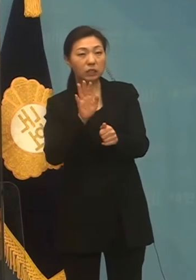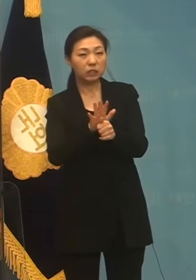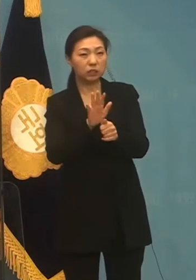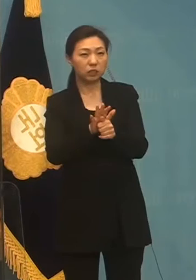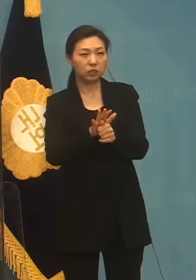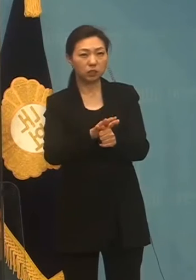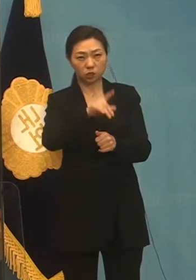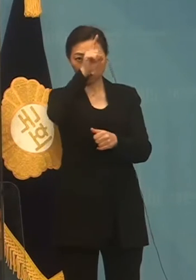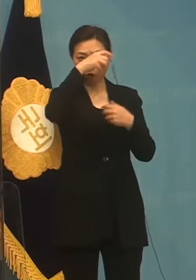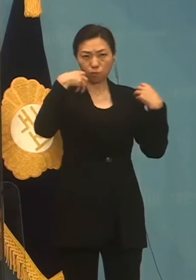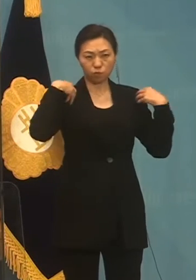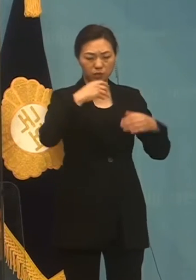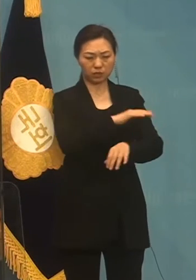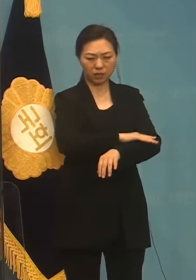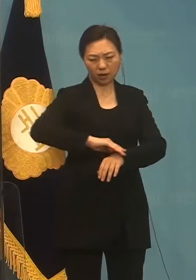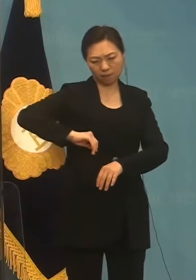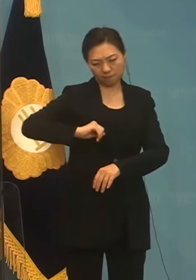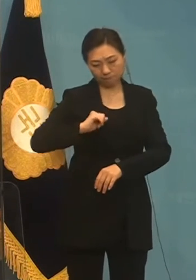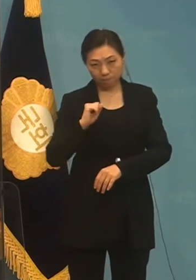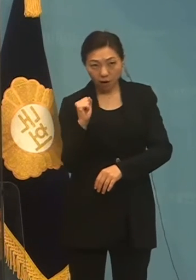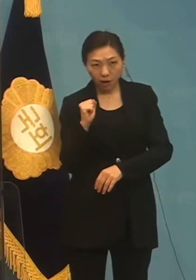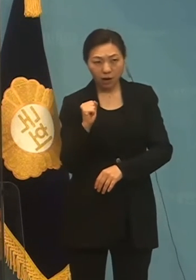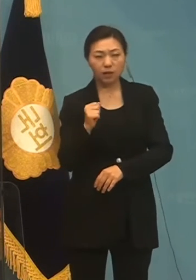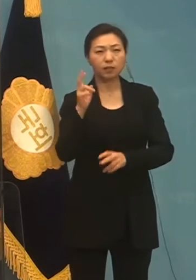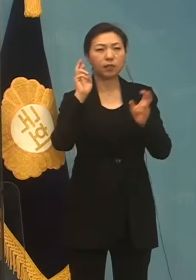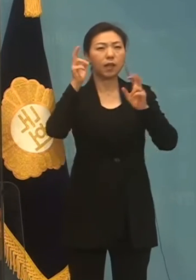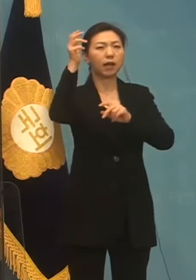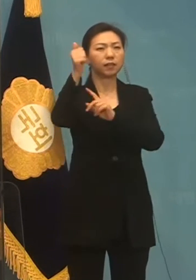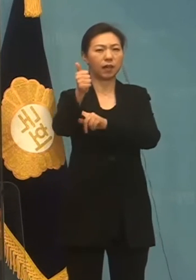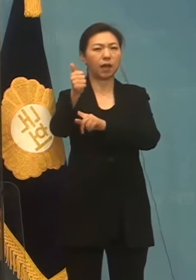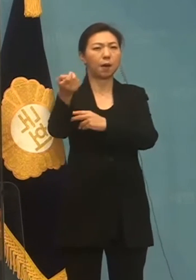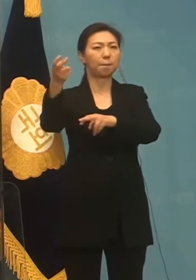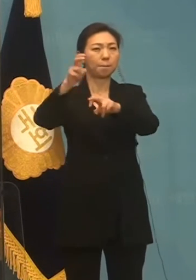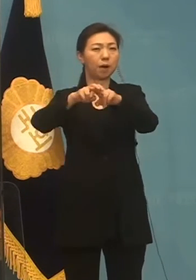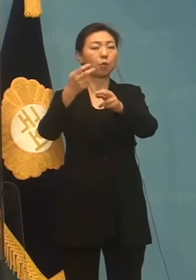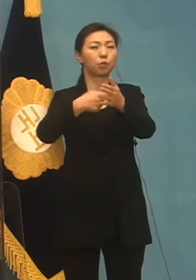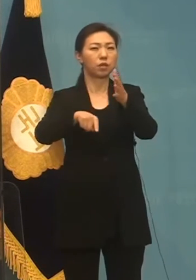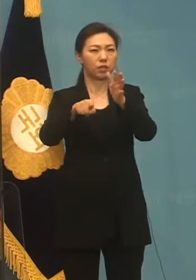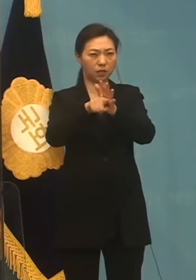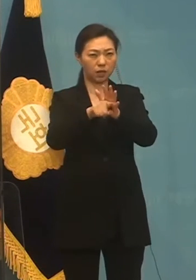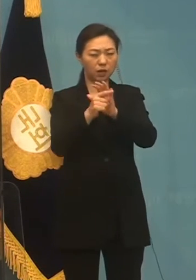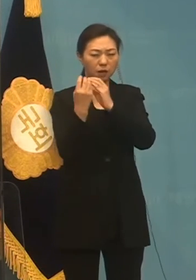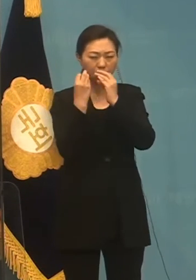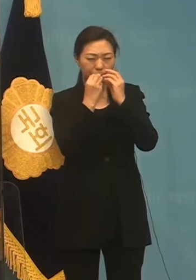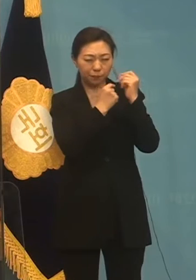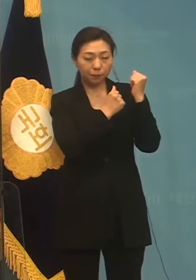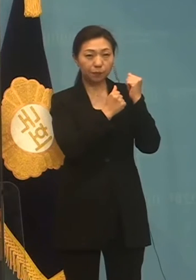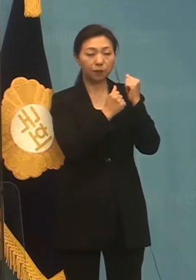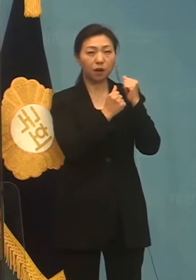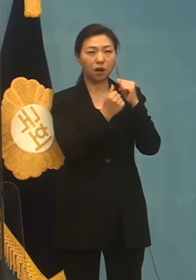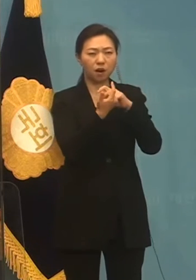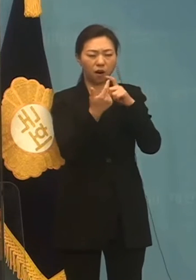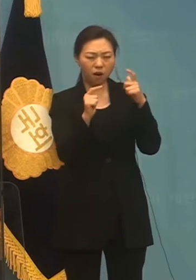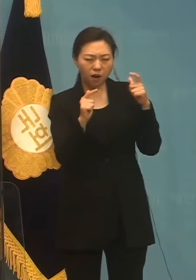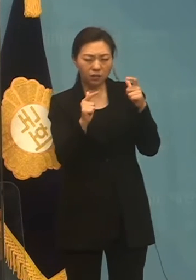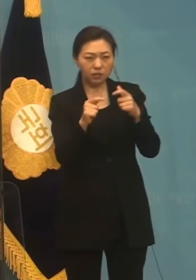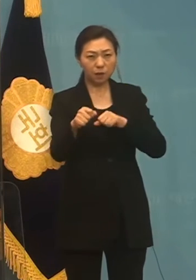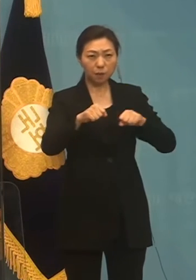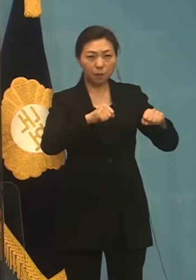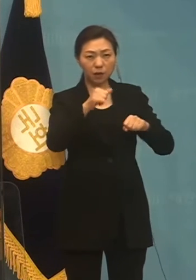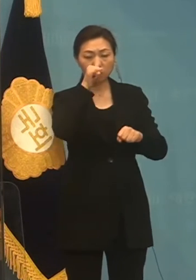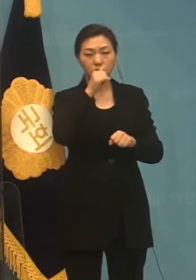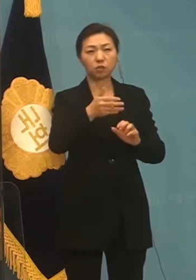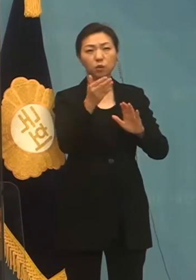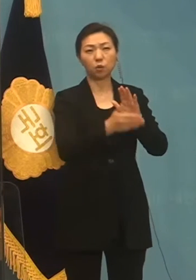잘 듣는 사장을 앉히기 위해서 온갖 꼼수를 쓴 절차적 정당성을